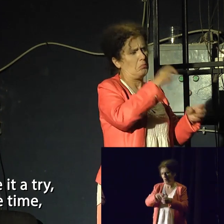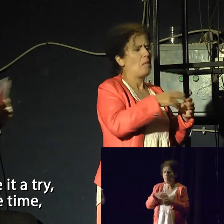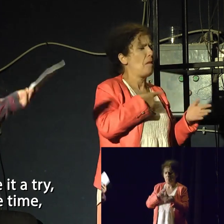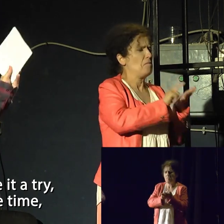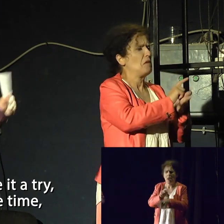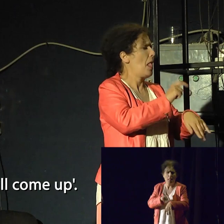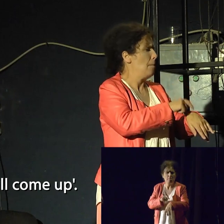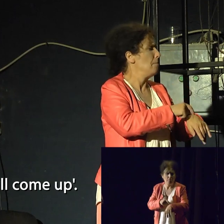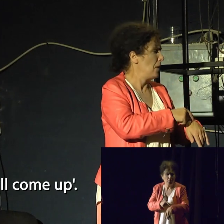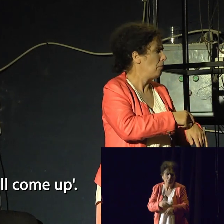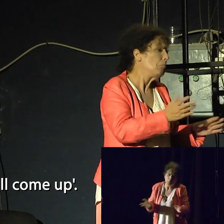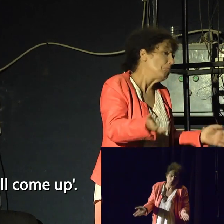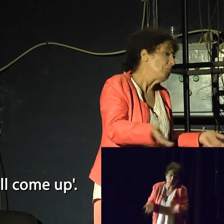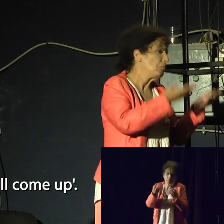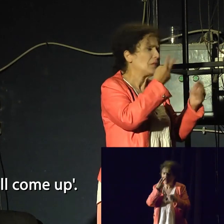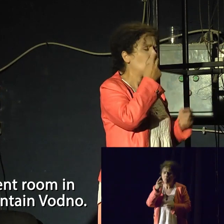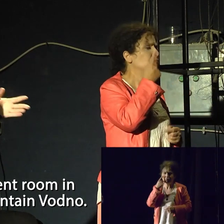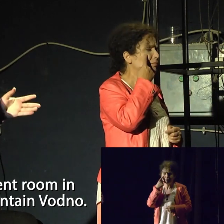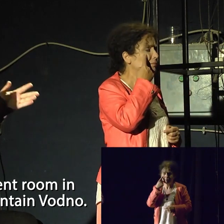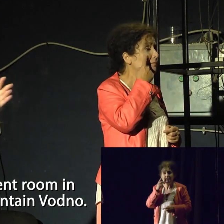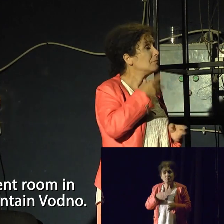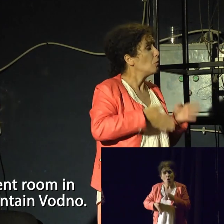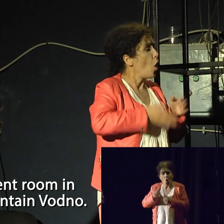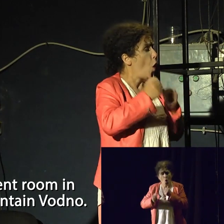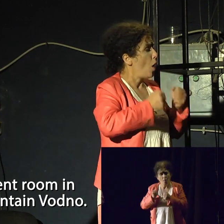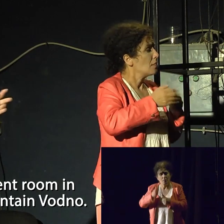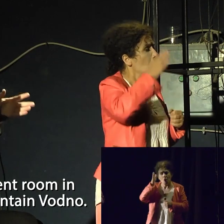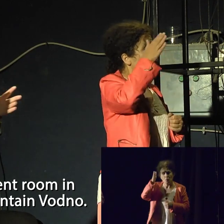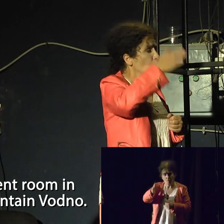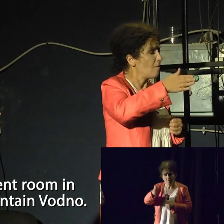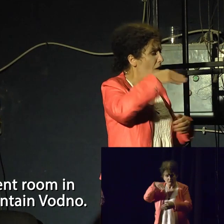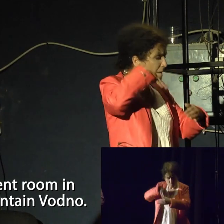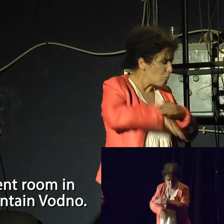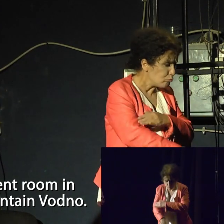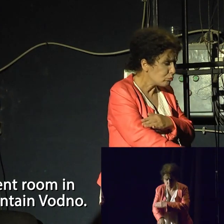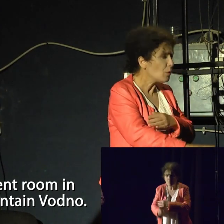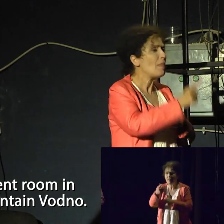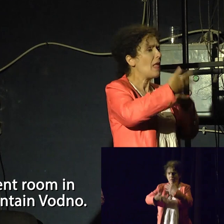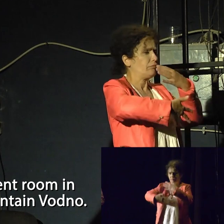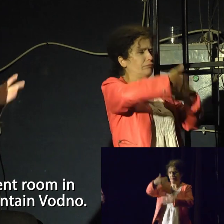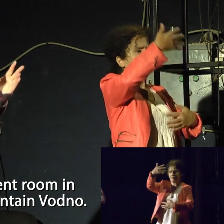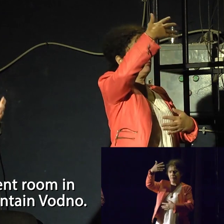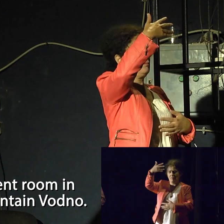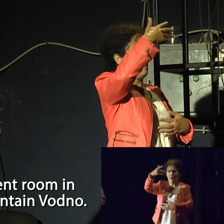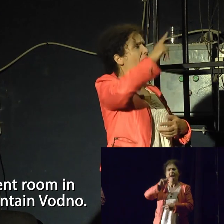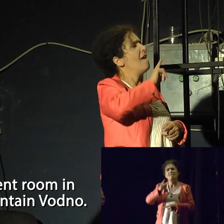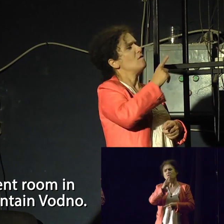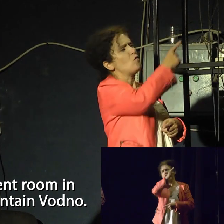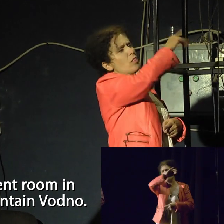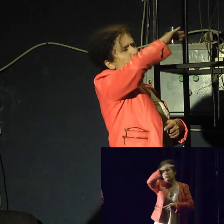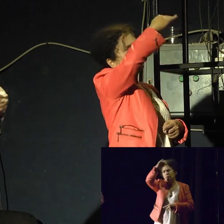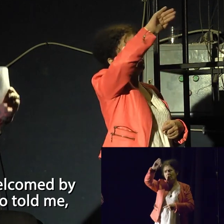слободно време, да видиме нешто може да ќе излезе. Отидов во подрумот на една зграда, на водно на